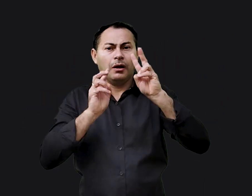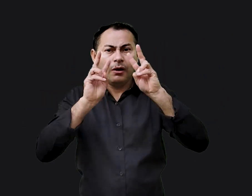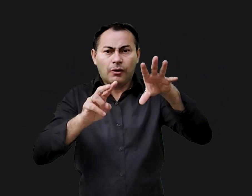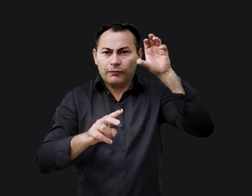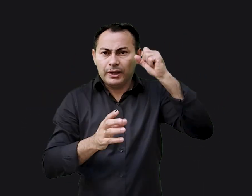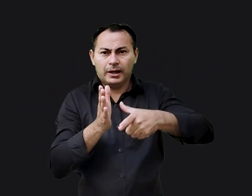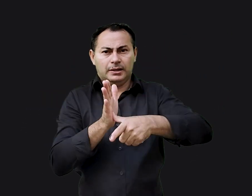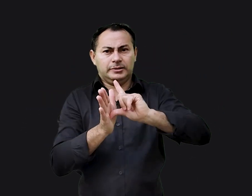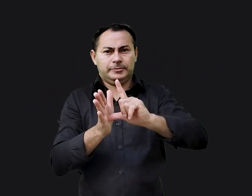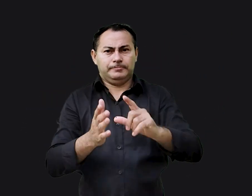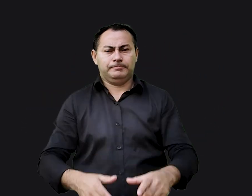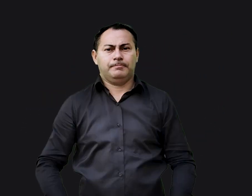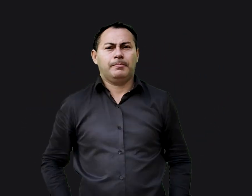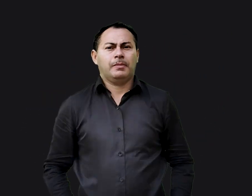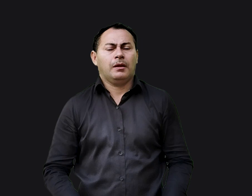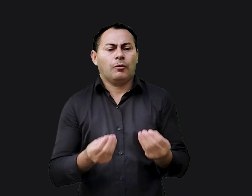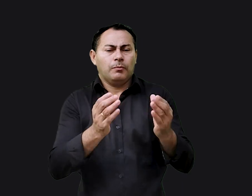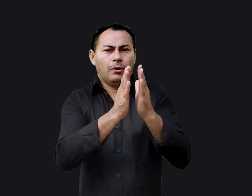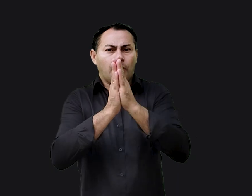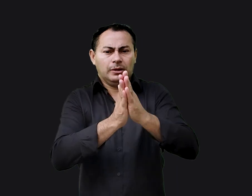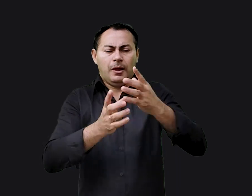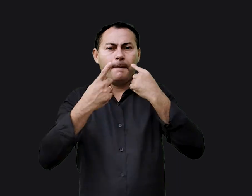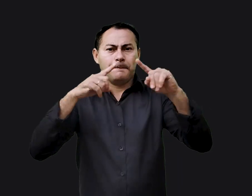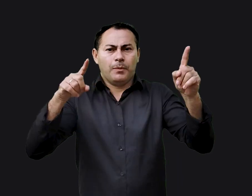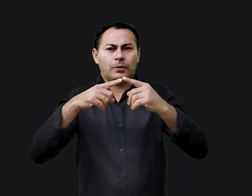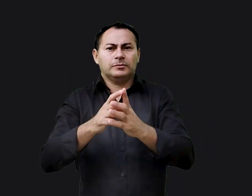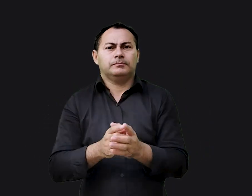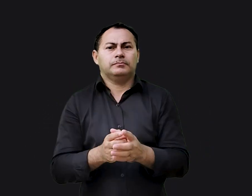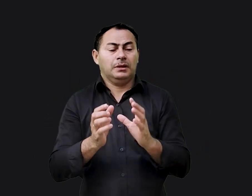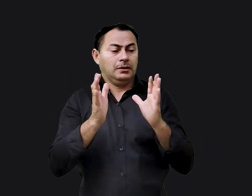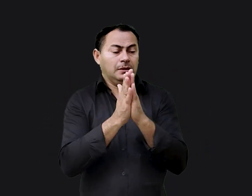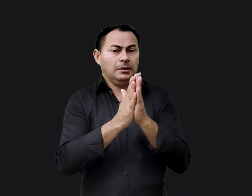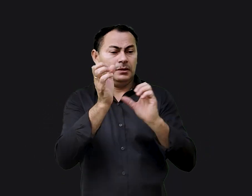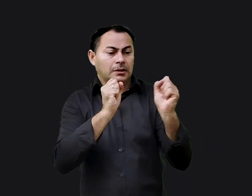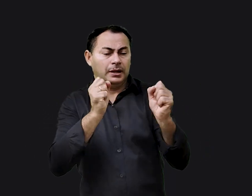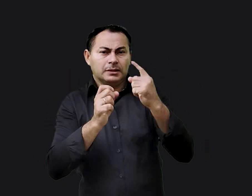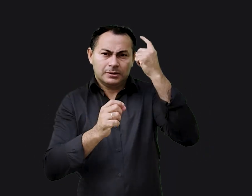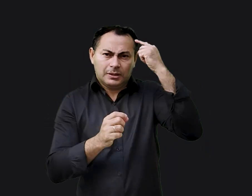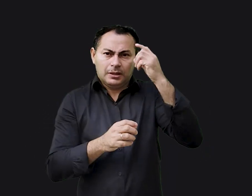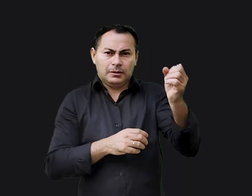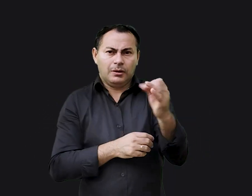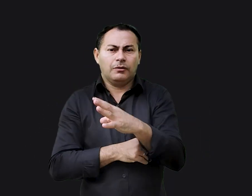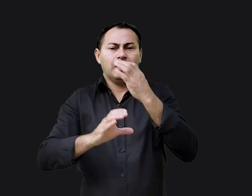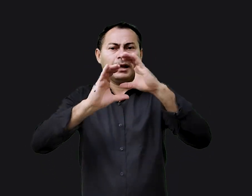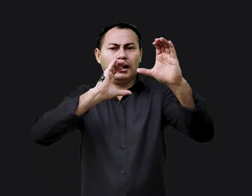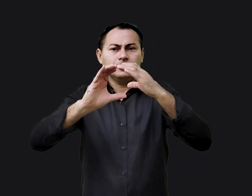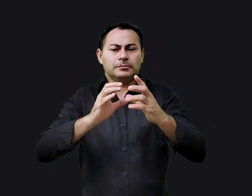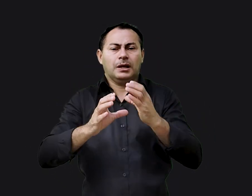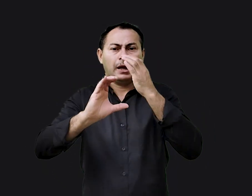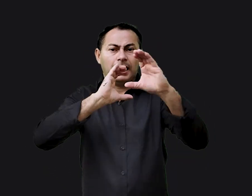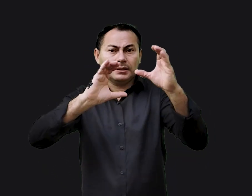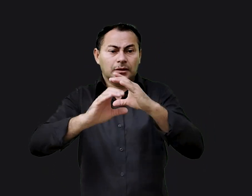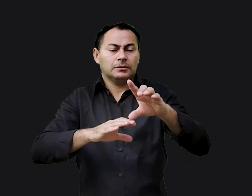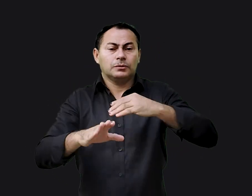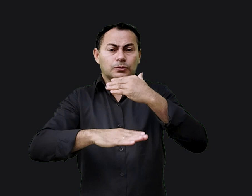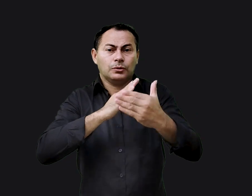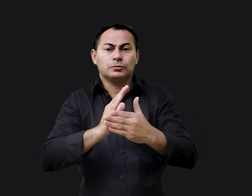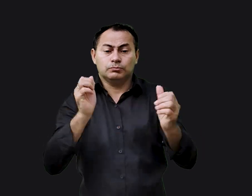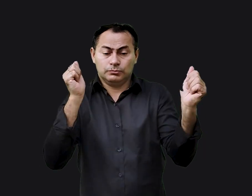nunca ouvi antes como amo a música fico ansioso em pensar nessa nova canção que vamos cantar